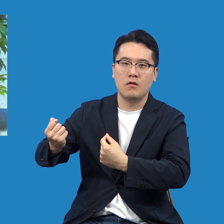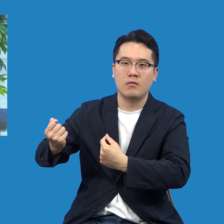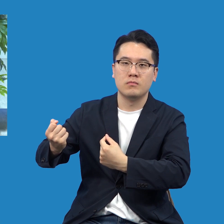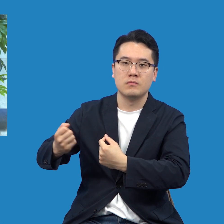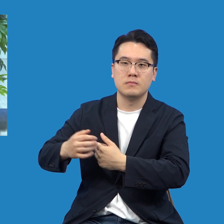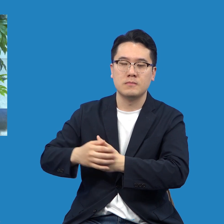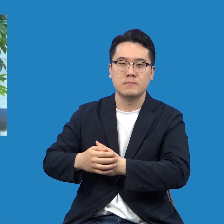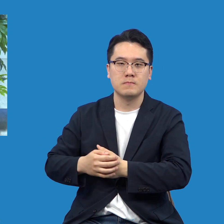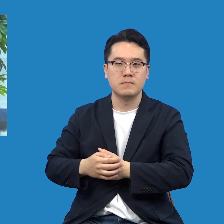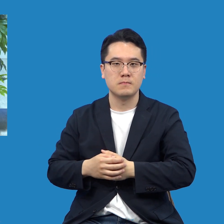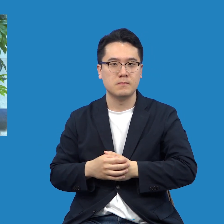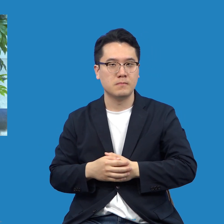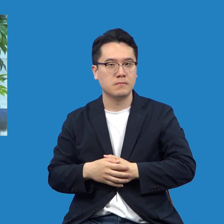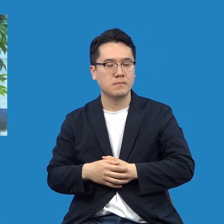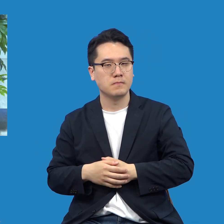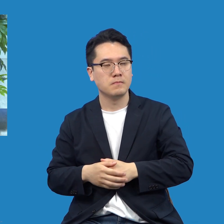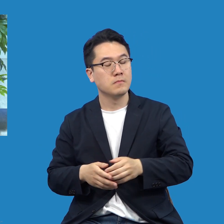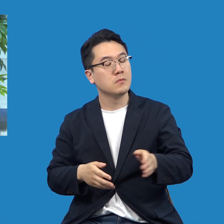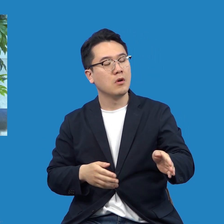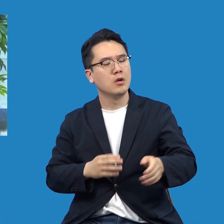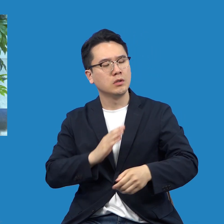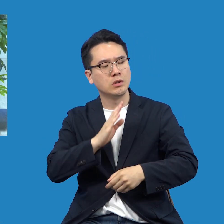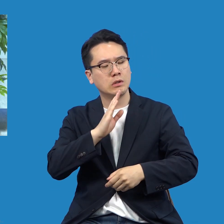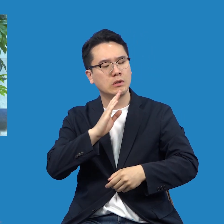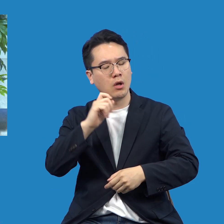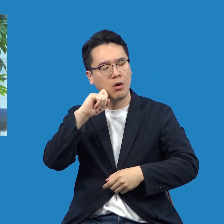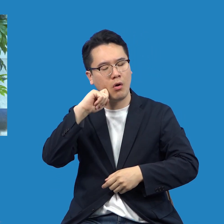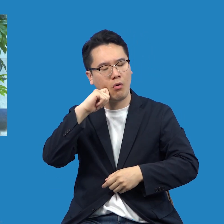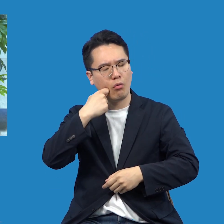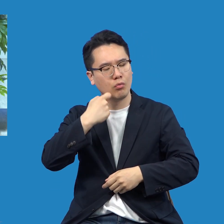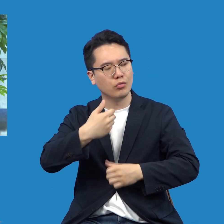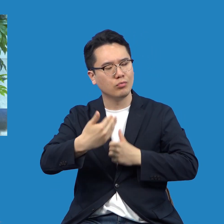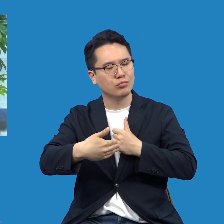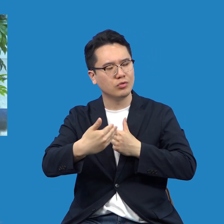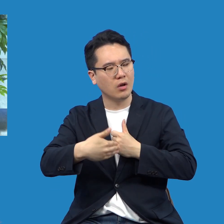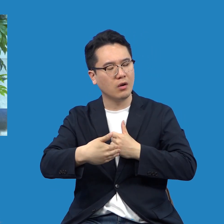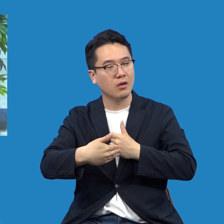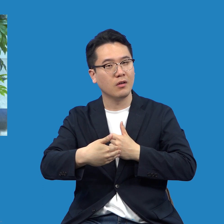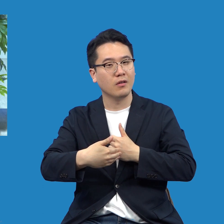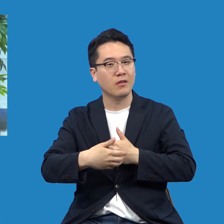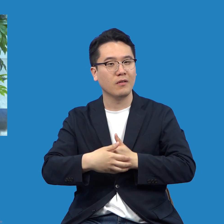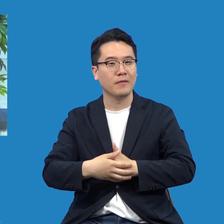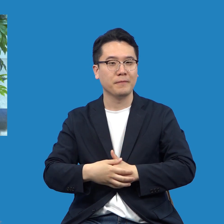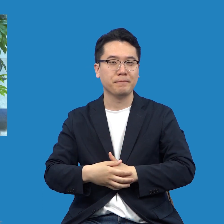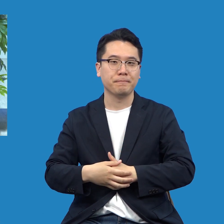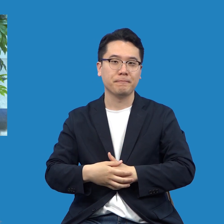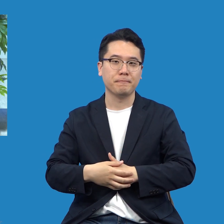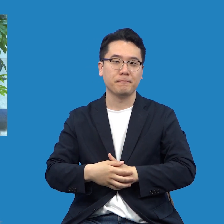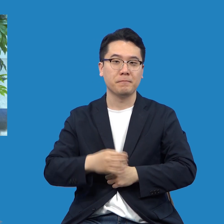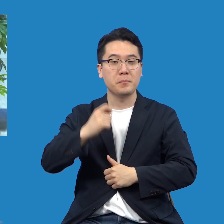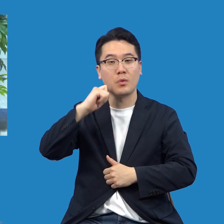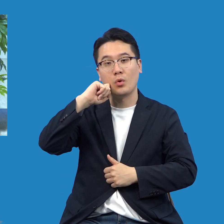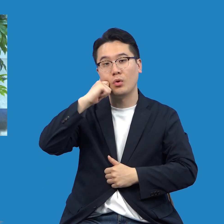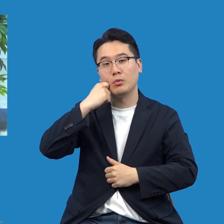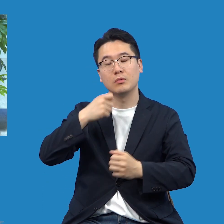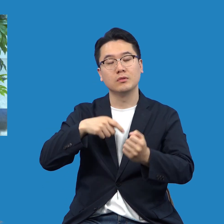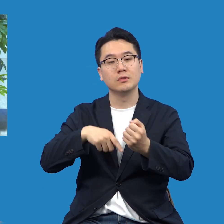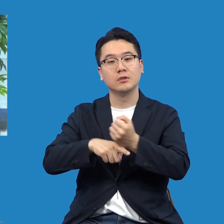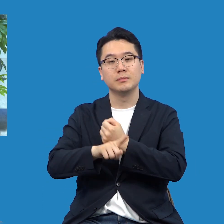자네가 아주 어려운 청을 하는군. 여기 어렵다는 그 의미가 도대체